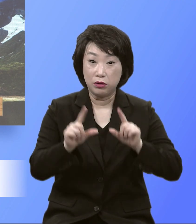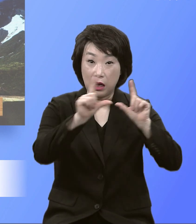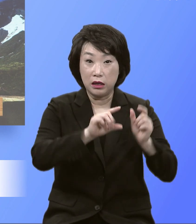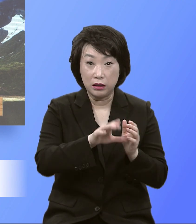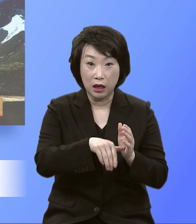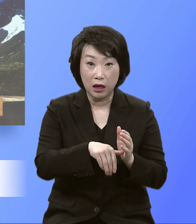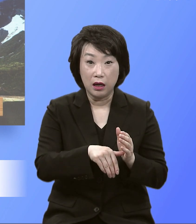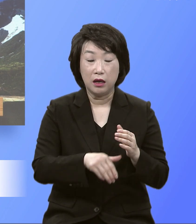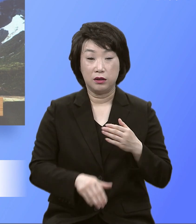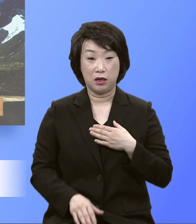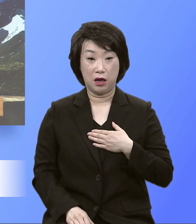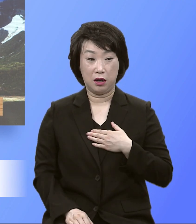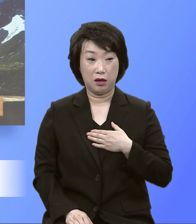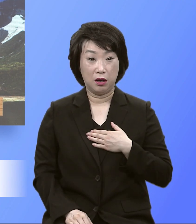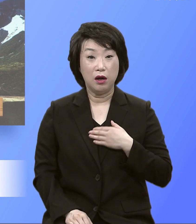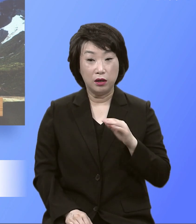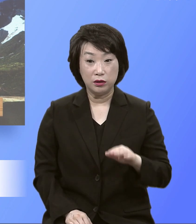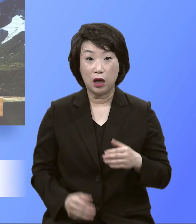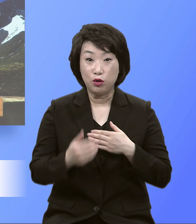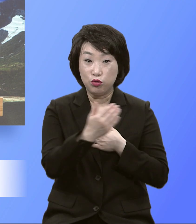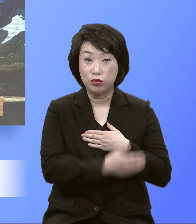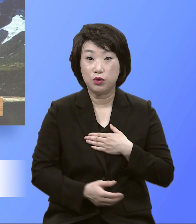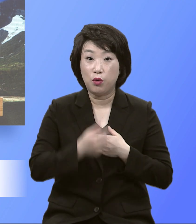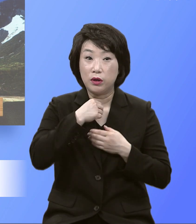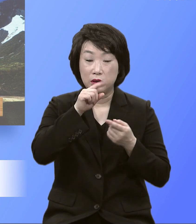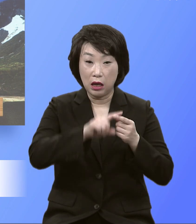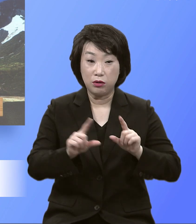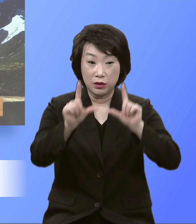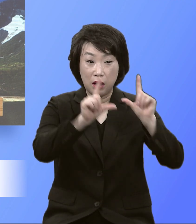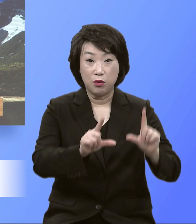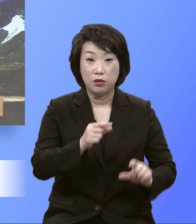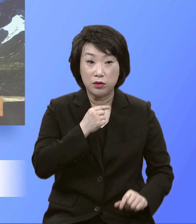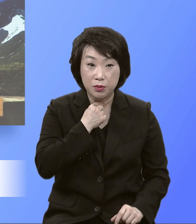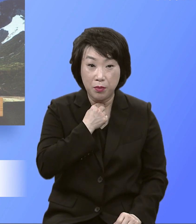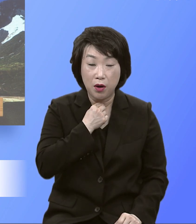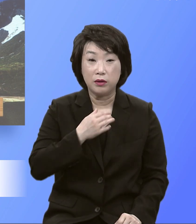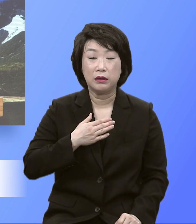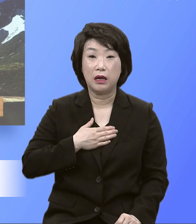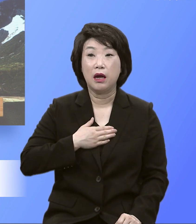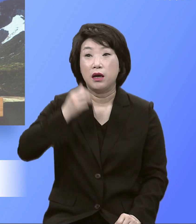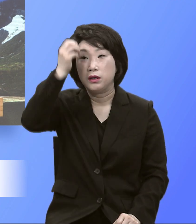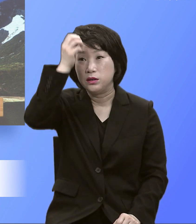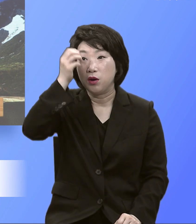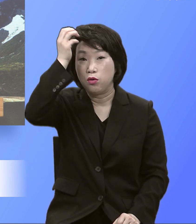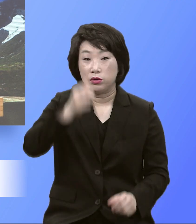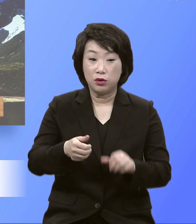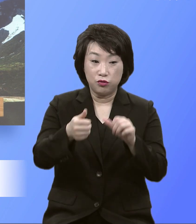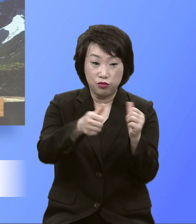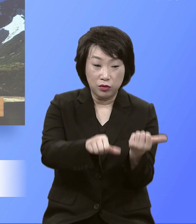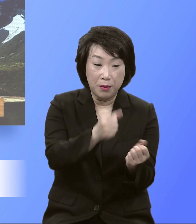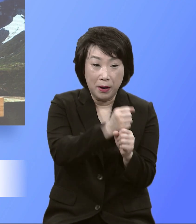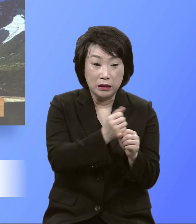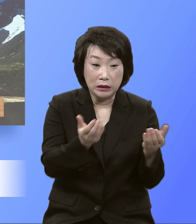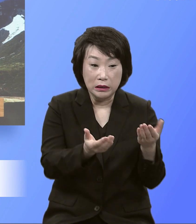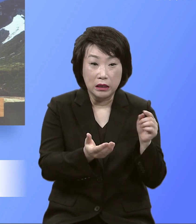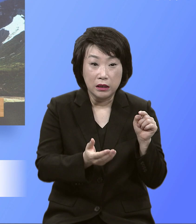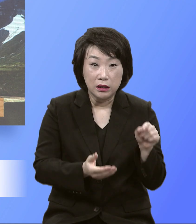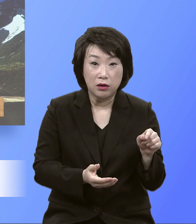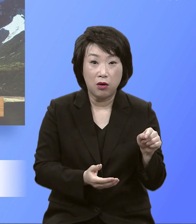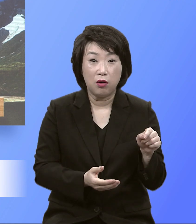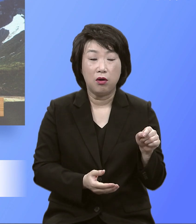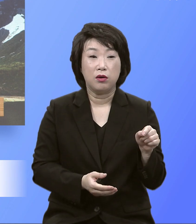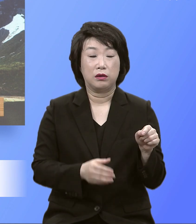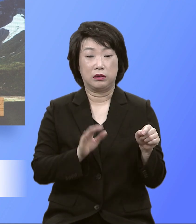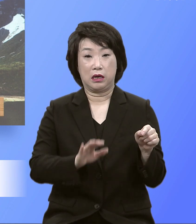살면. 근데 육신대로 살려고 내 영혼을 죽이는 이런 일에